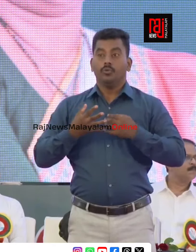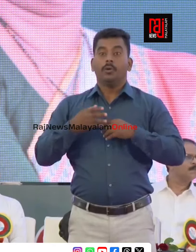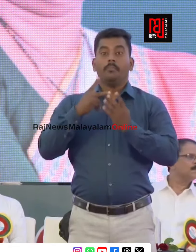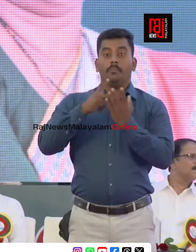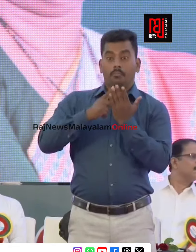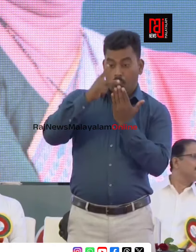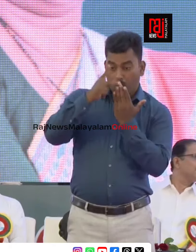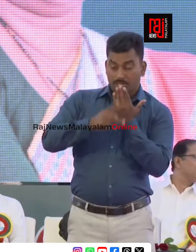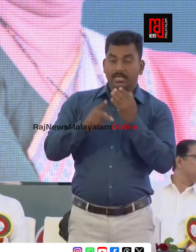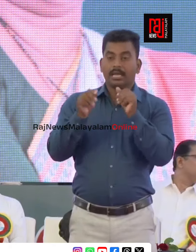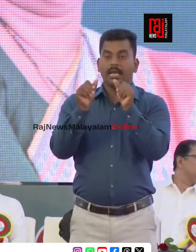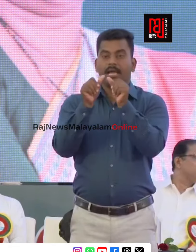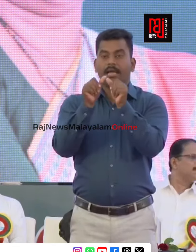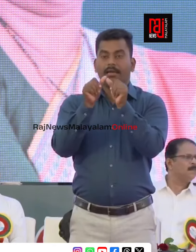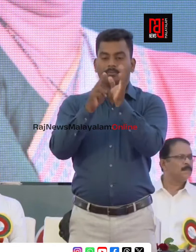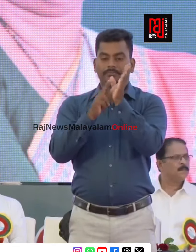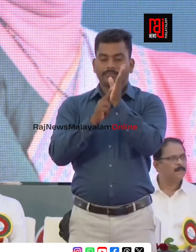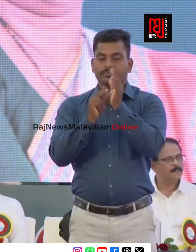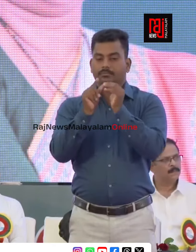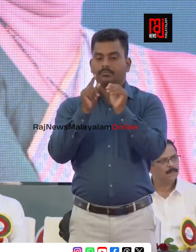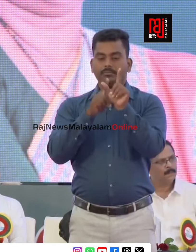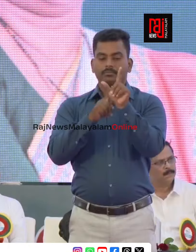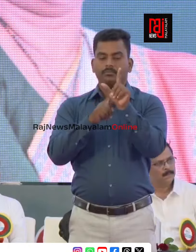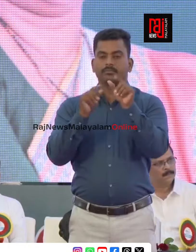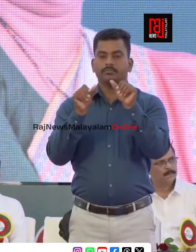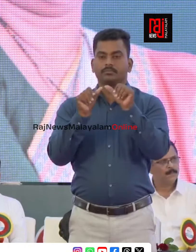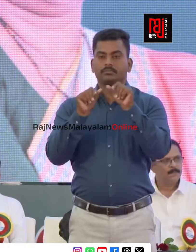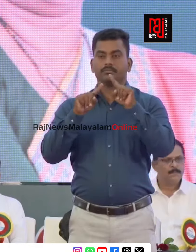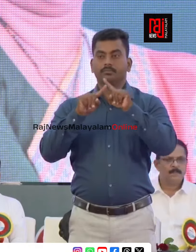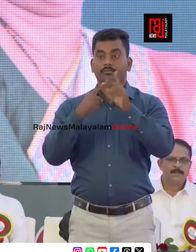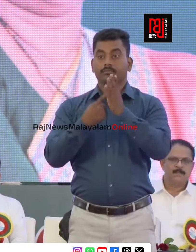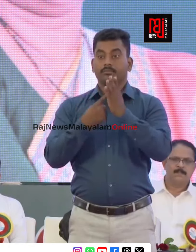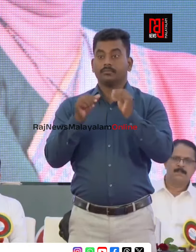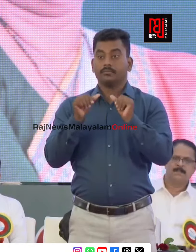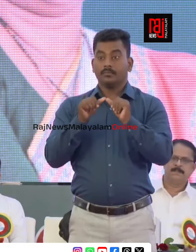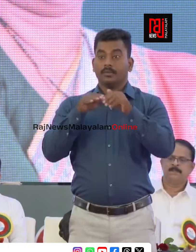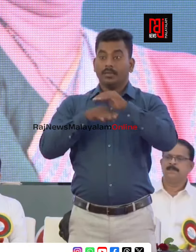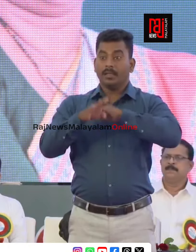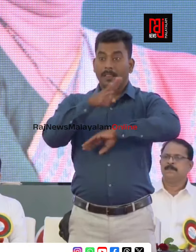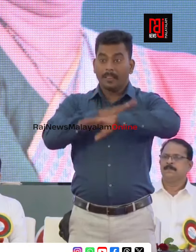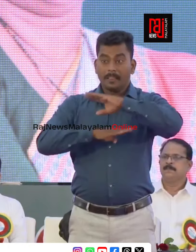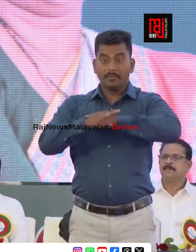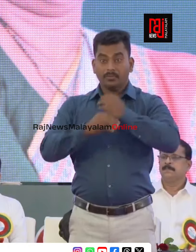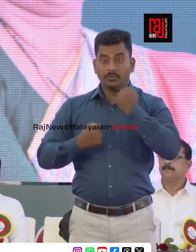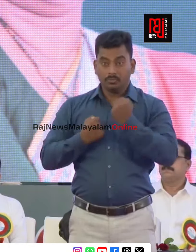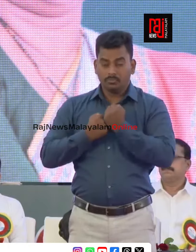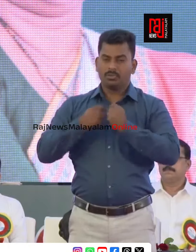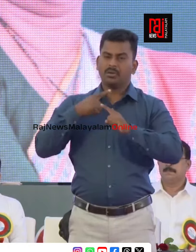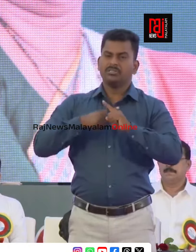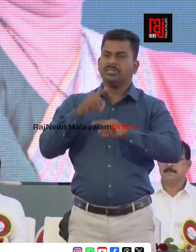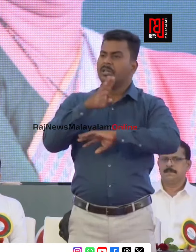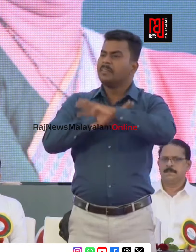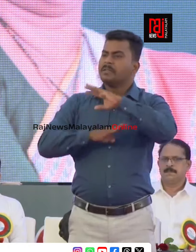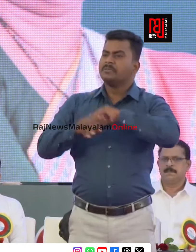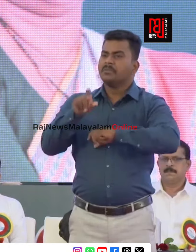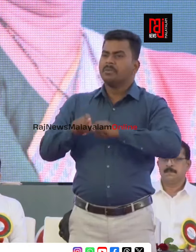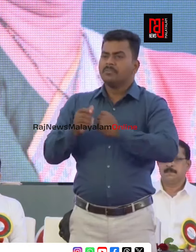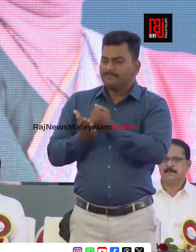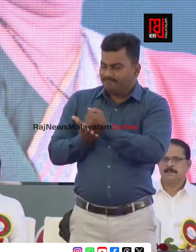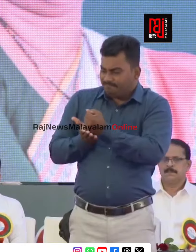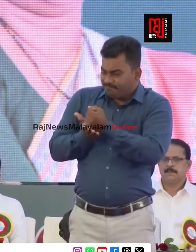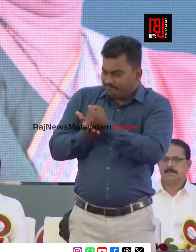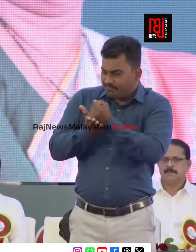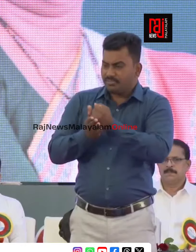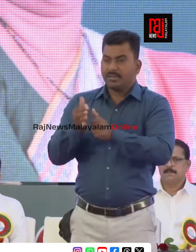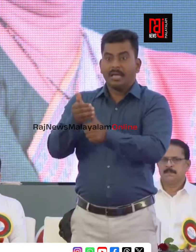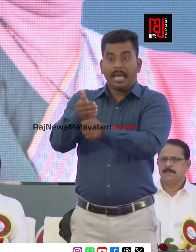അനിയാത്രാ പദ്ധതി വഴി ഭിന്നശേഷി പ്രതിരോധം മുതൽ അവരുടെ സുസ്ഥിര പുനരധിവാസം